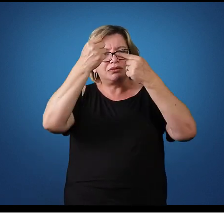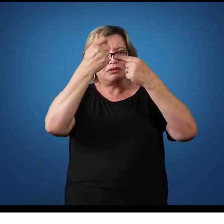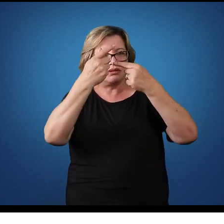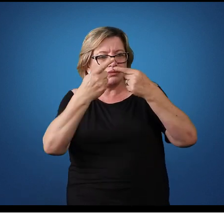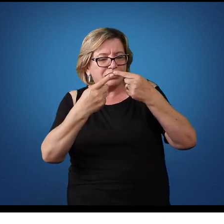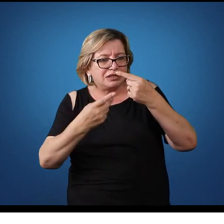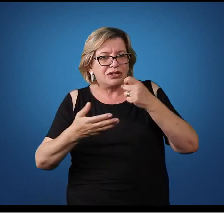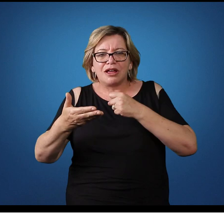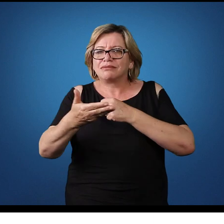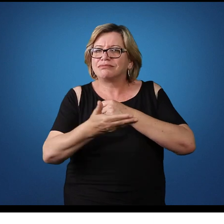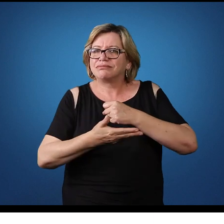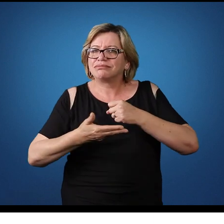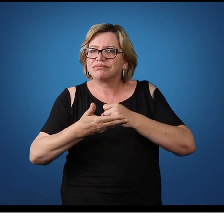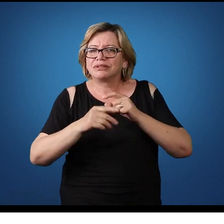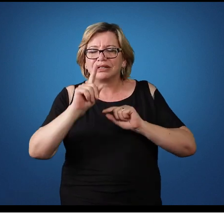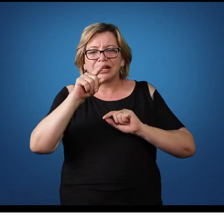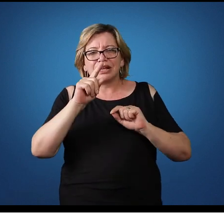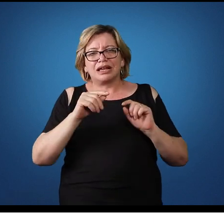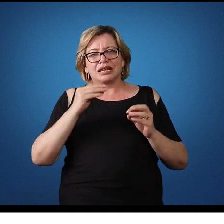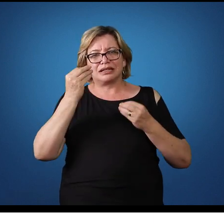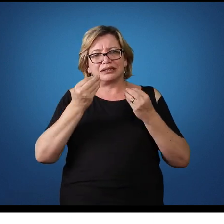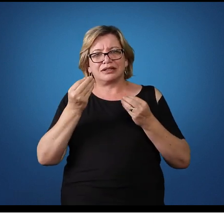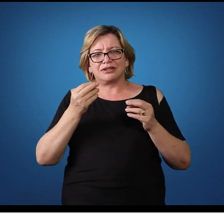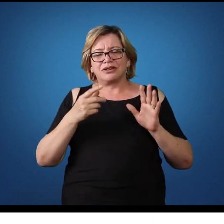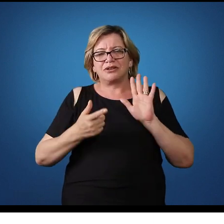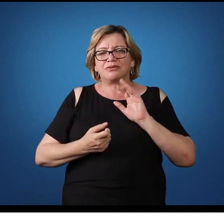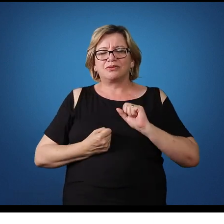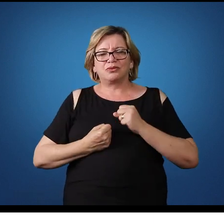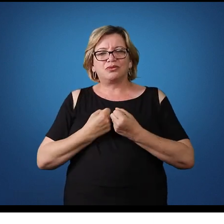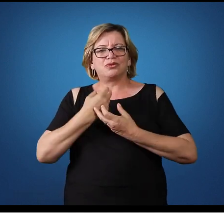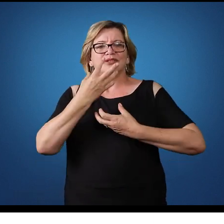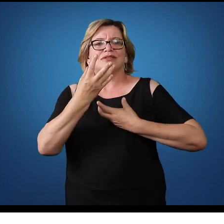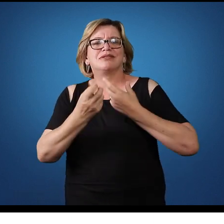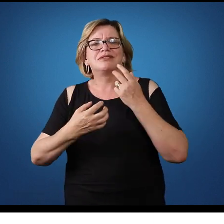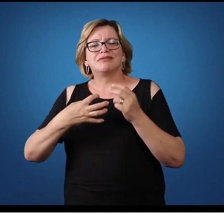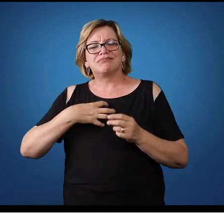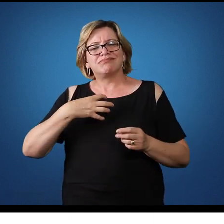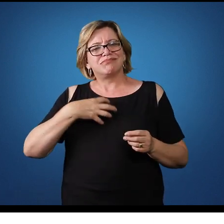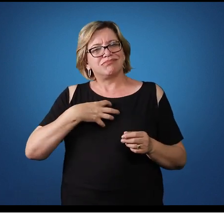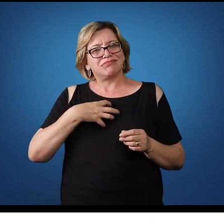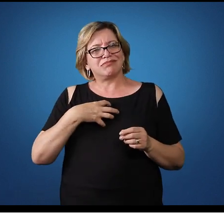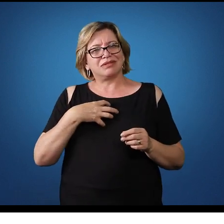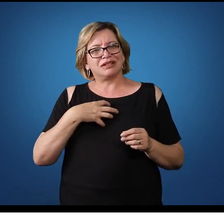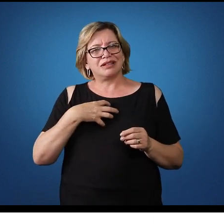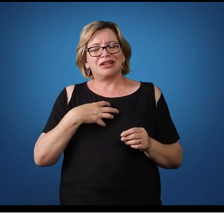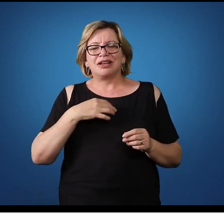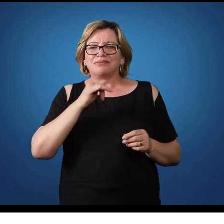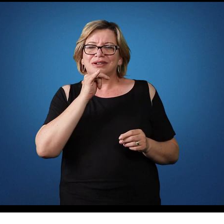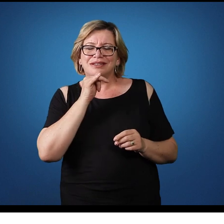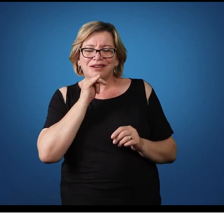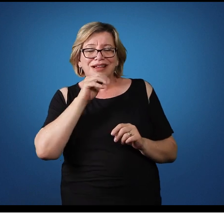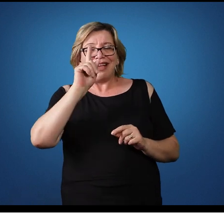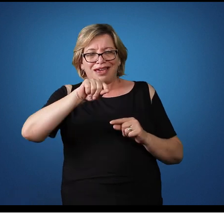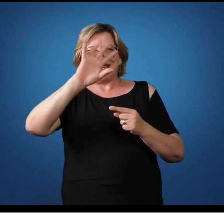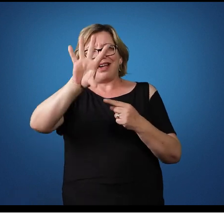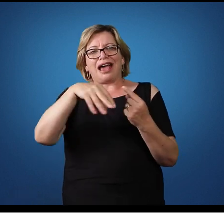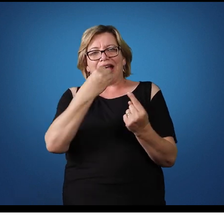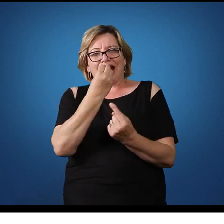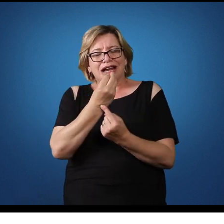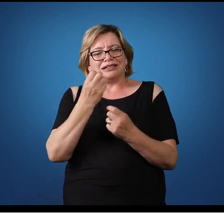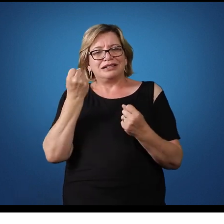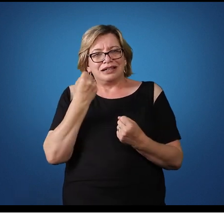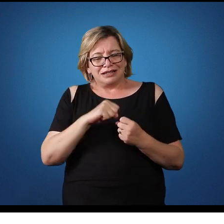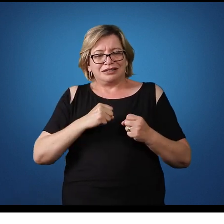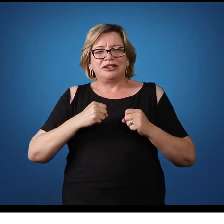a essência da obra de arte, por exemplo, na expressão do sentimento. Seria a obra de arte aquela que é capaz de expressar